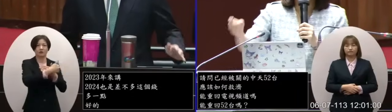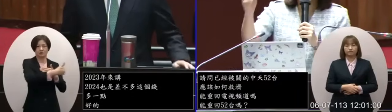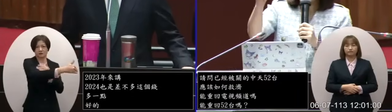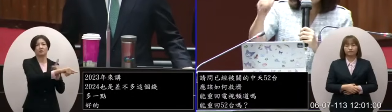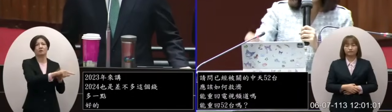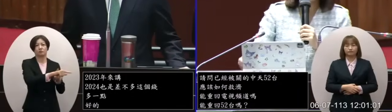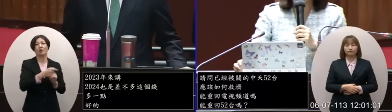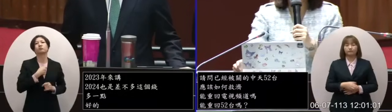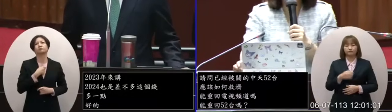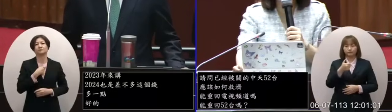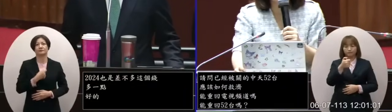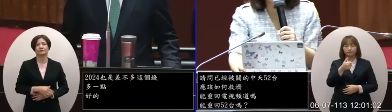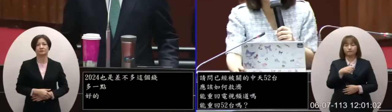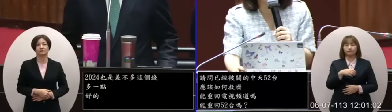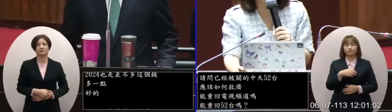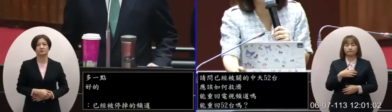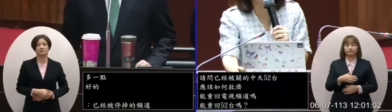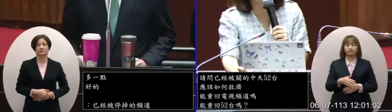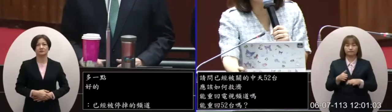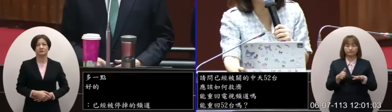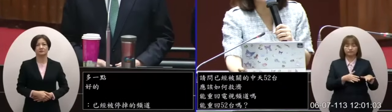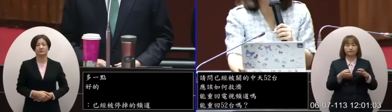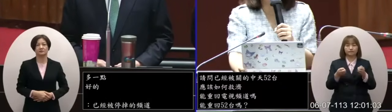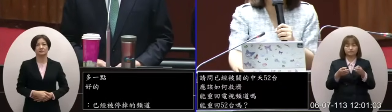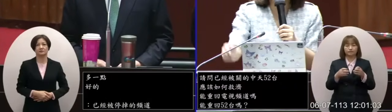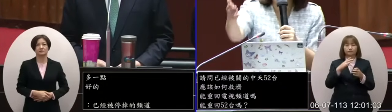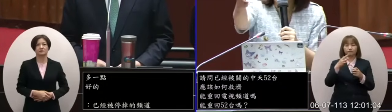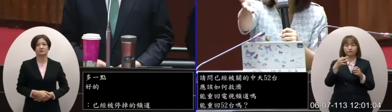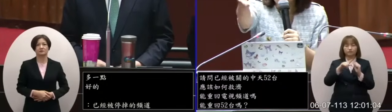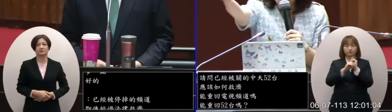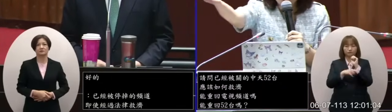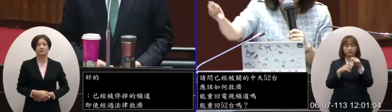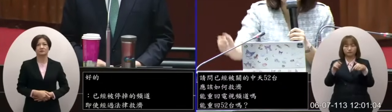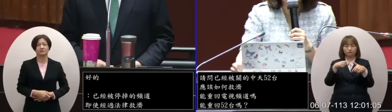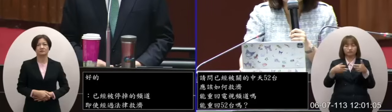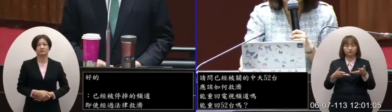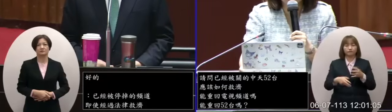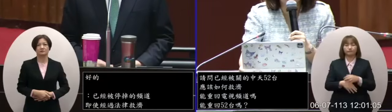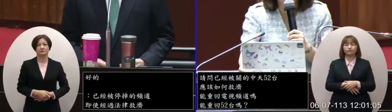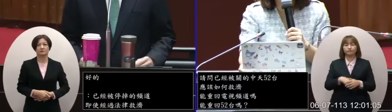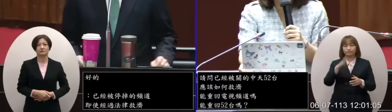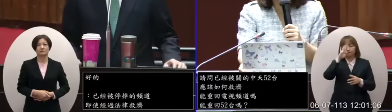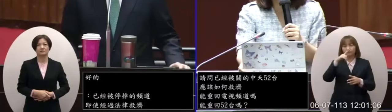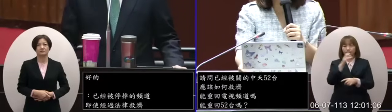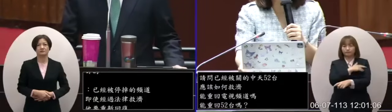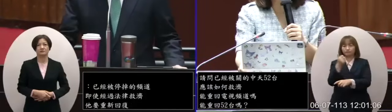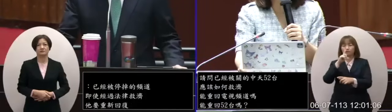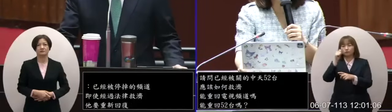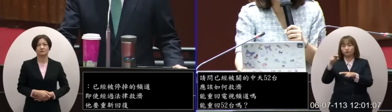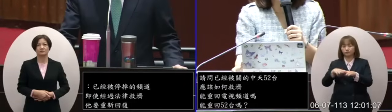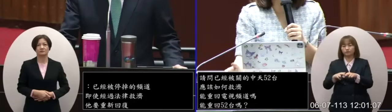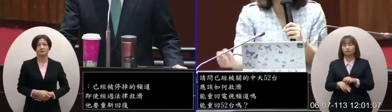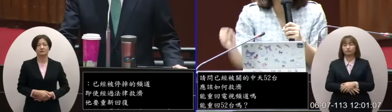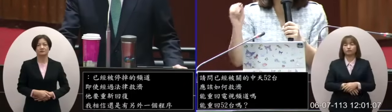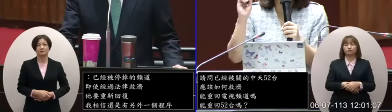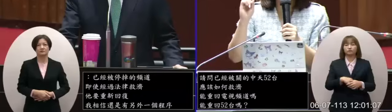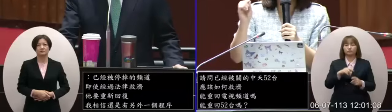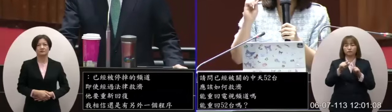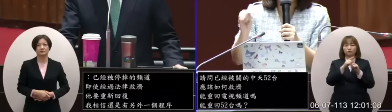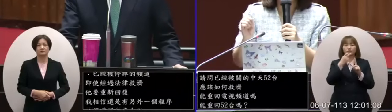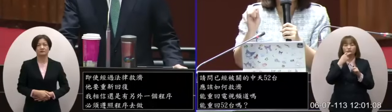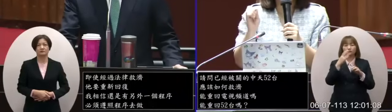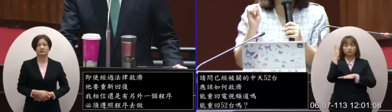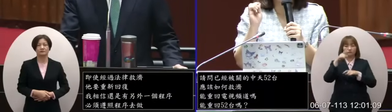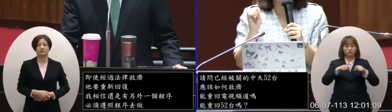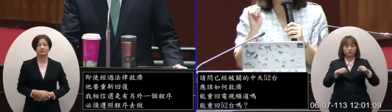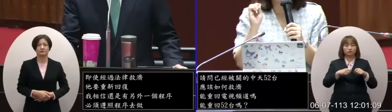须遵照程序。 谢谢。好，那接下来呢，我们要讨论关于财划法的部分、哦、我们过客可以请回了、哦。密密麻麻的中央政策，